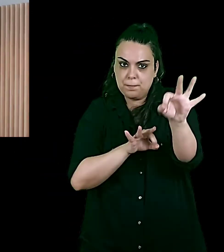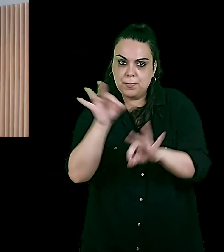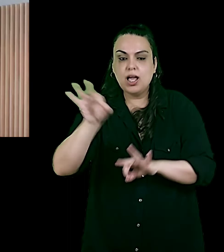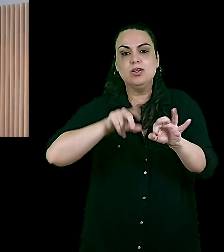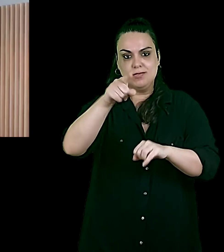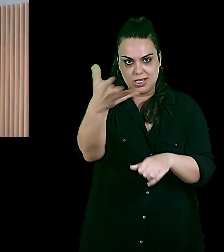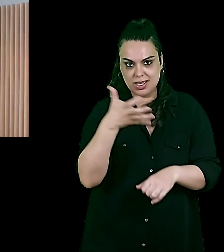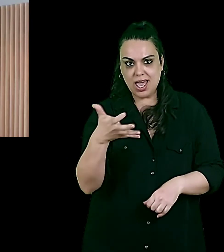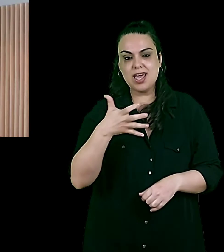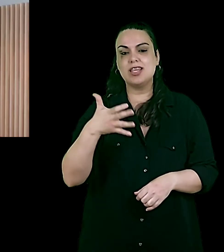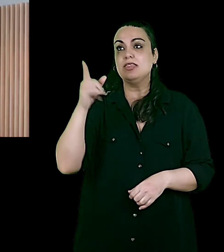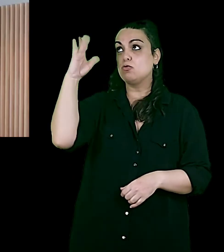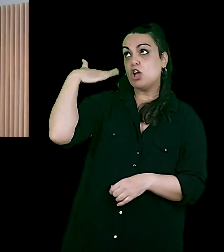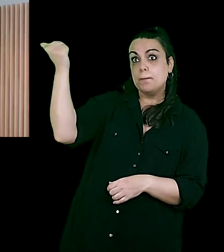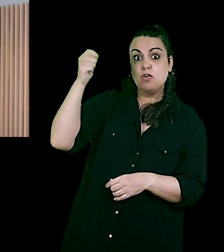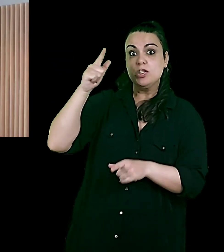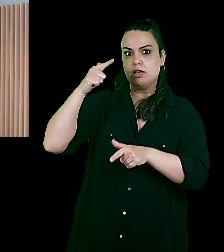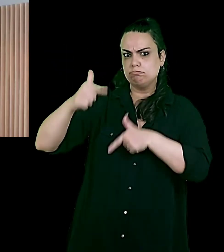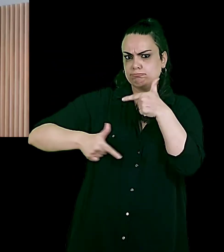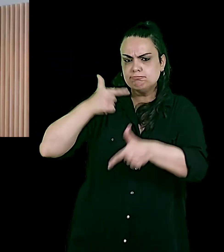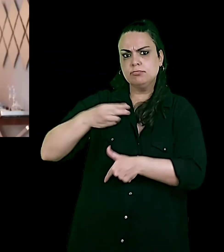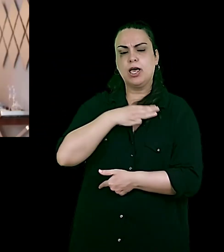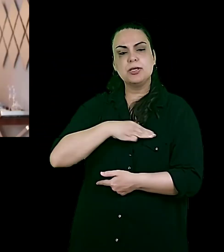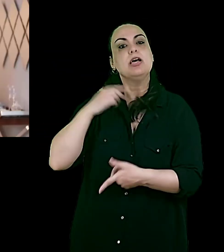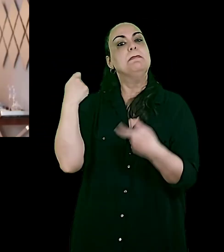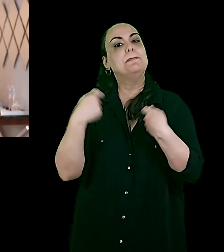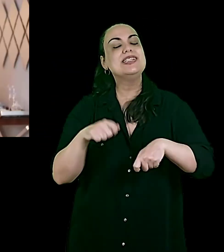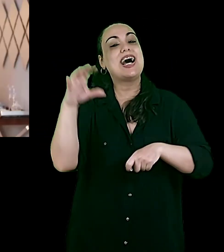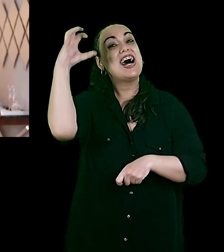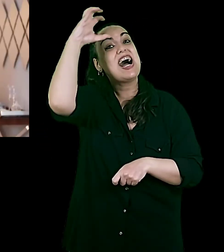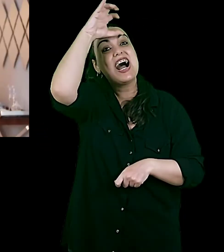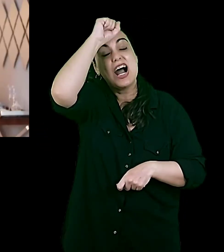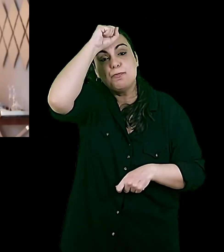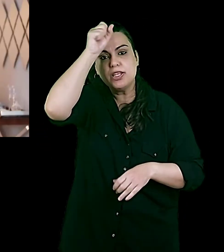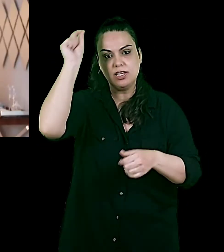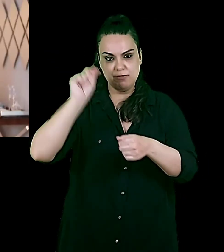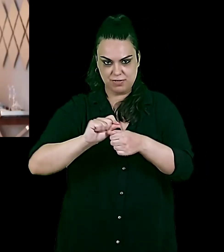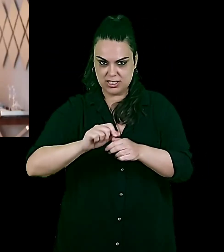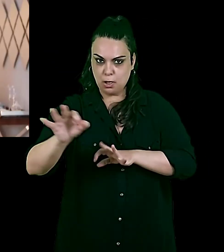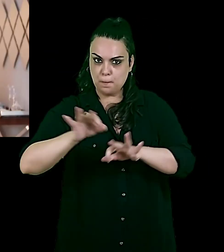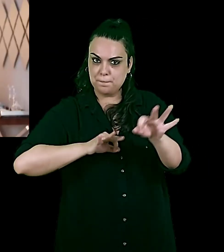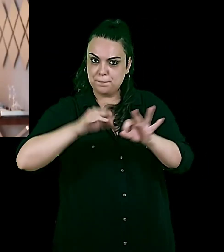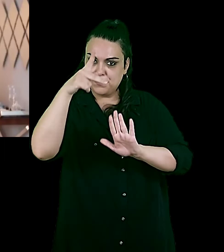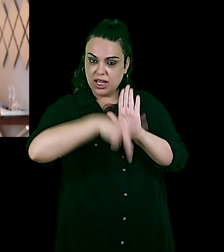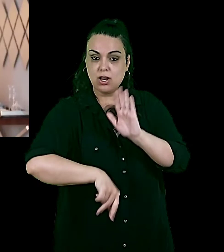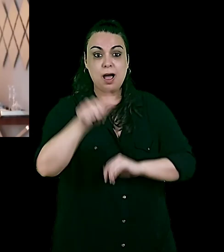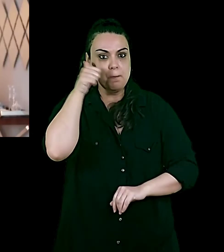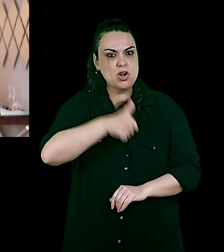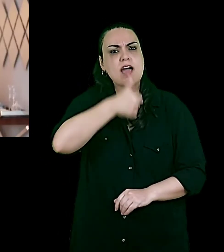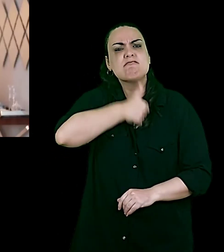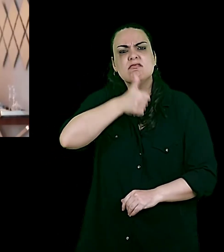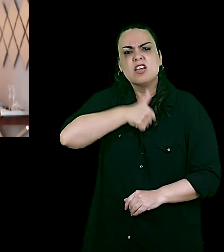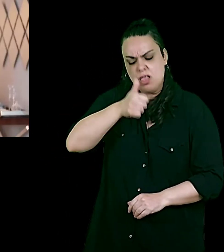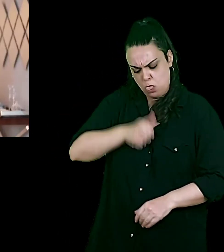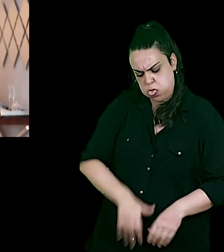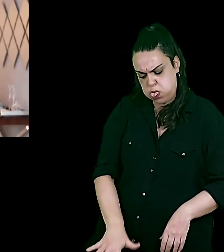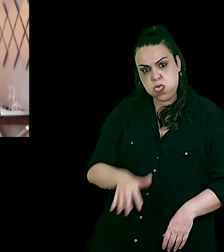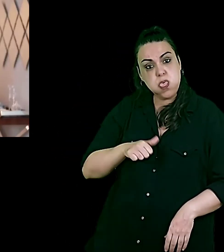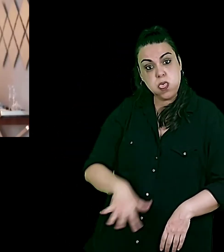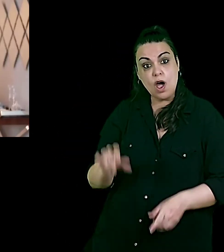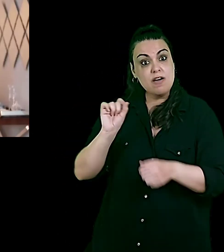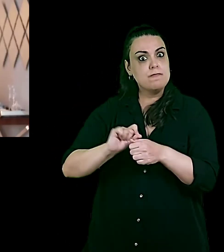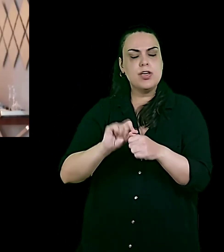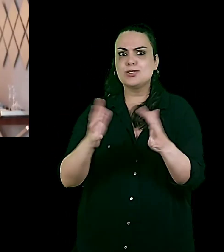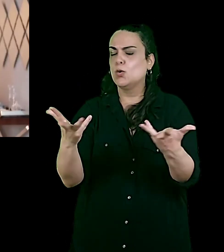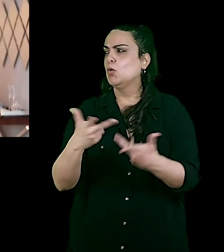passo para destravar o seu chamado é exatamente esse. Você precisa aprender a desenvolver o plano. A mulher do fluxo de sangue, ela fez